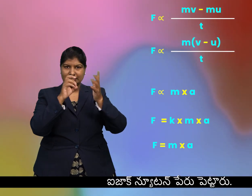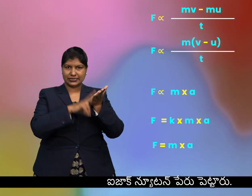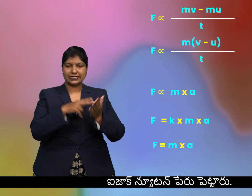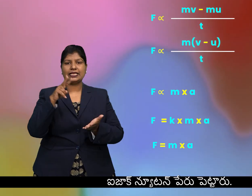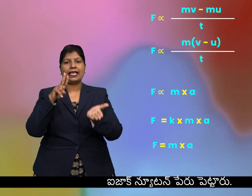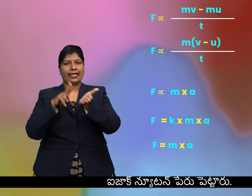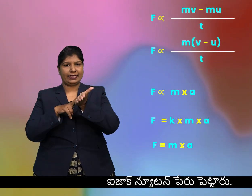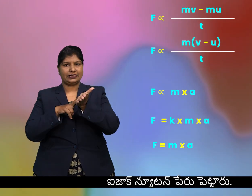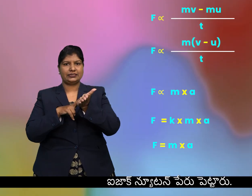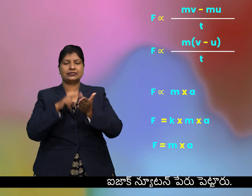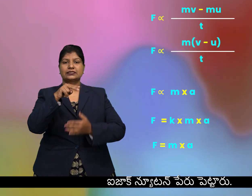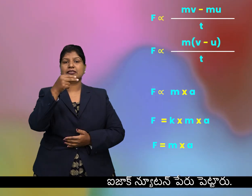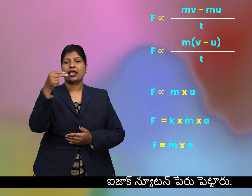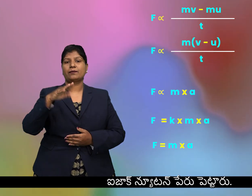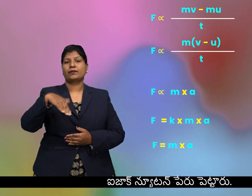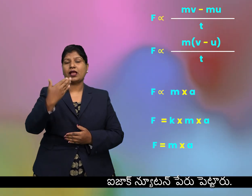ఐజాక్ న్యూటన్ పేరు పెట్టారు.